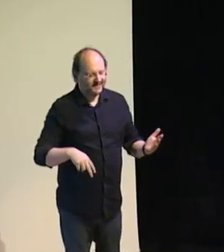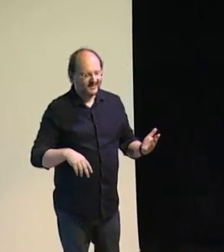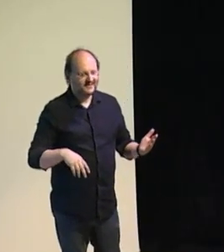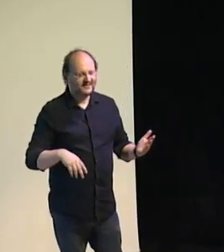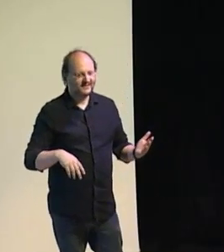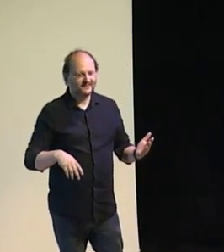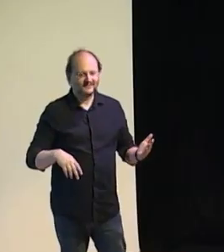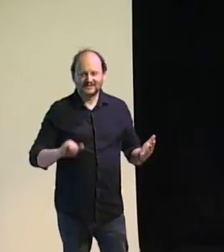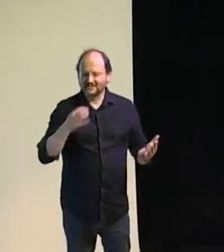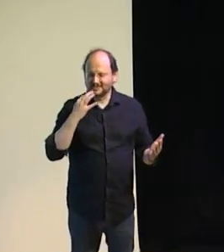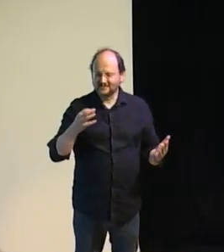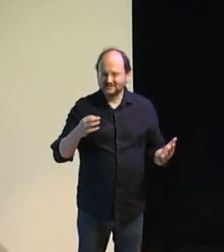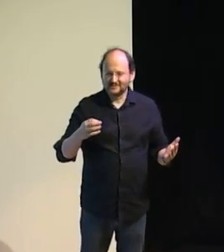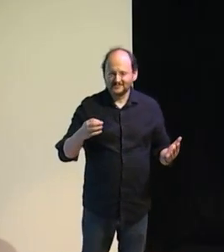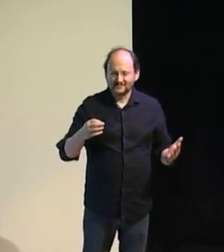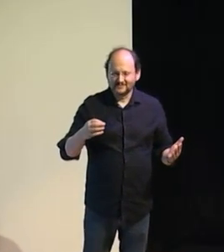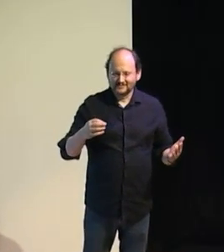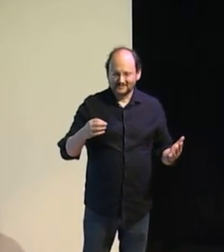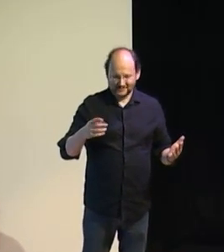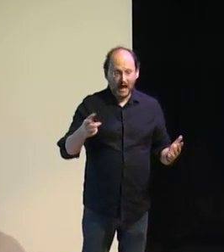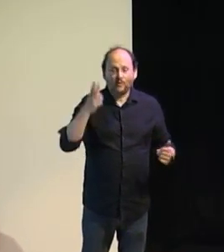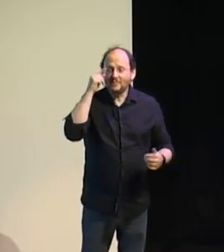Qui a dit lire? Qui l'a dit?